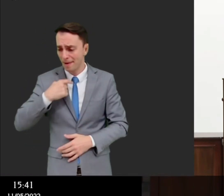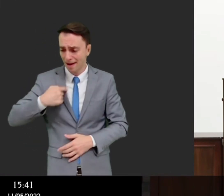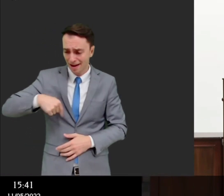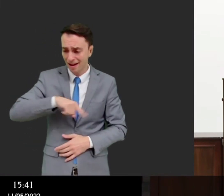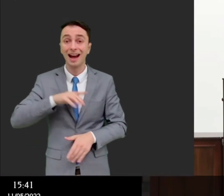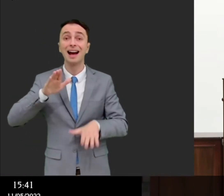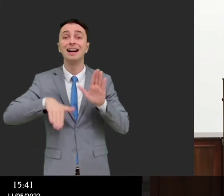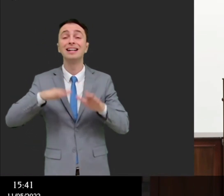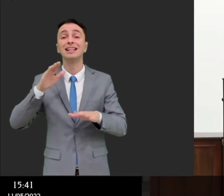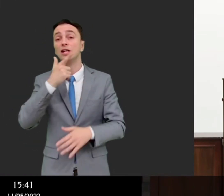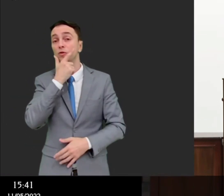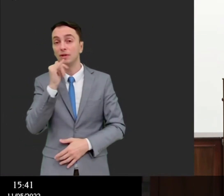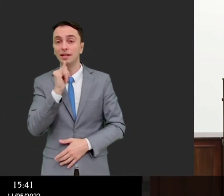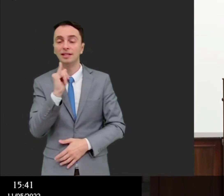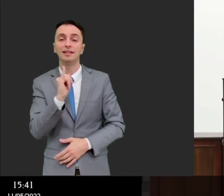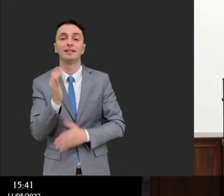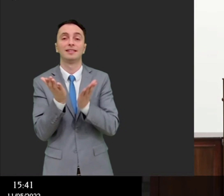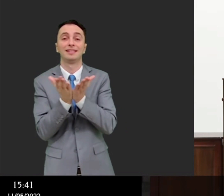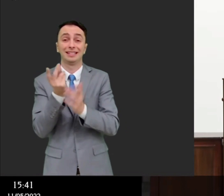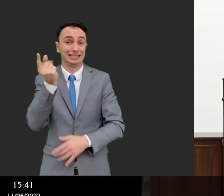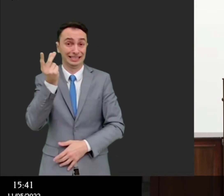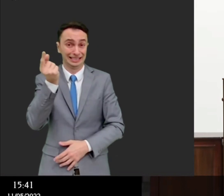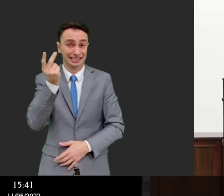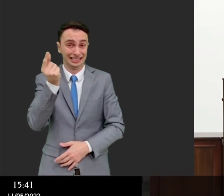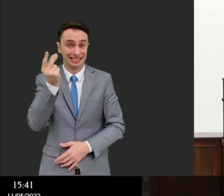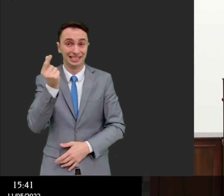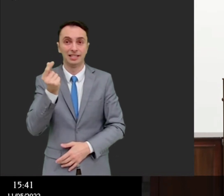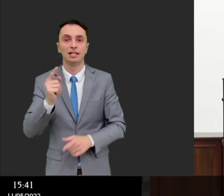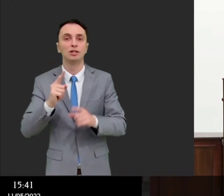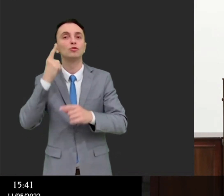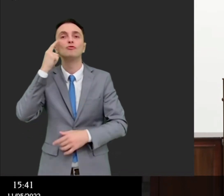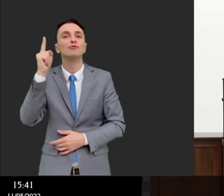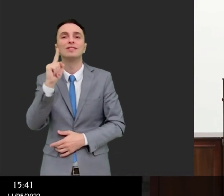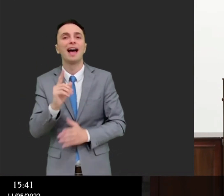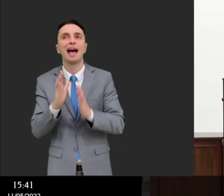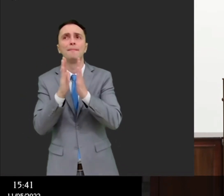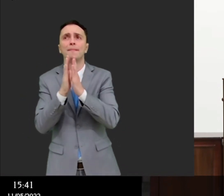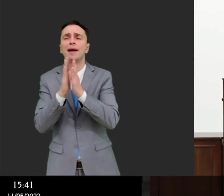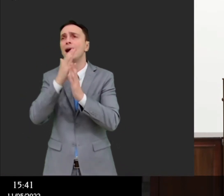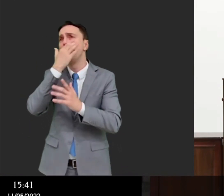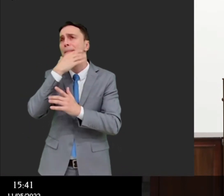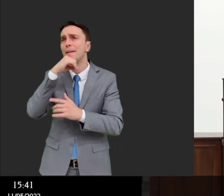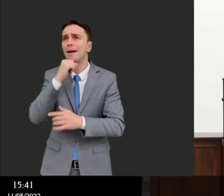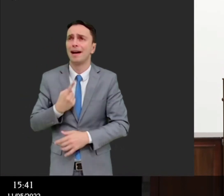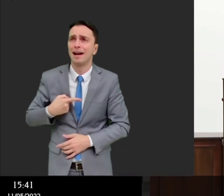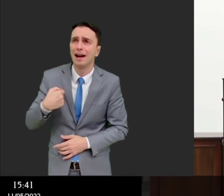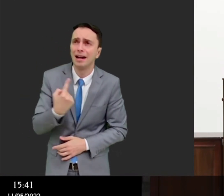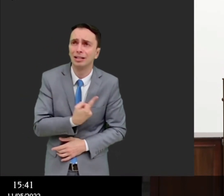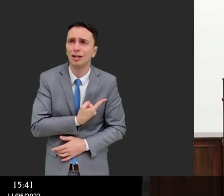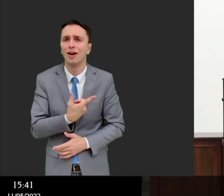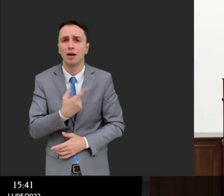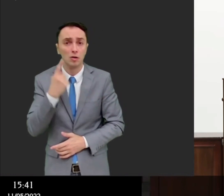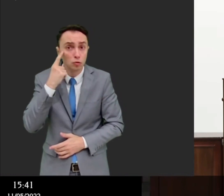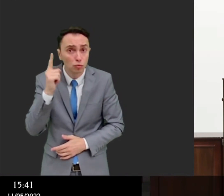nem a oração do Pai Nosso. Também assim, tá ruim demais. Precisa, vamos aprender